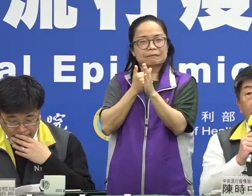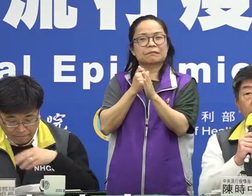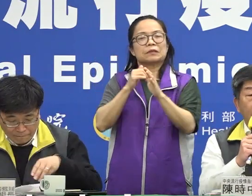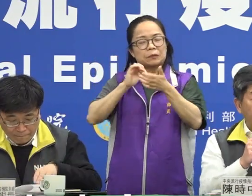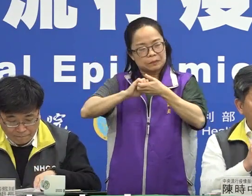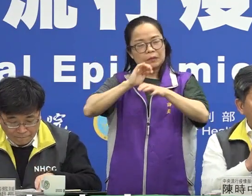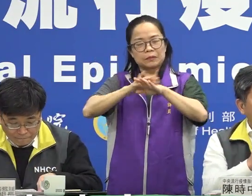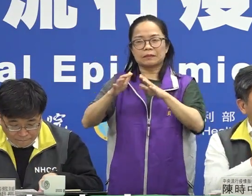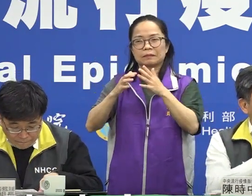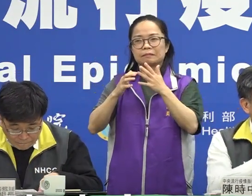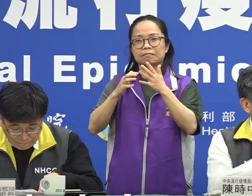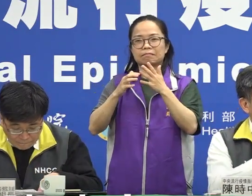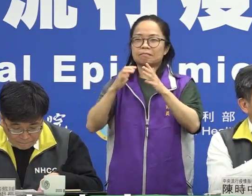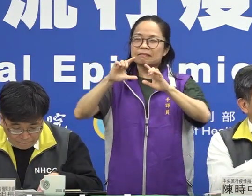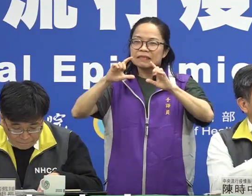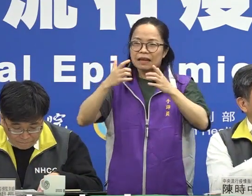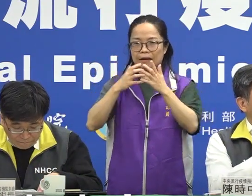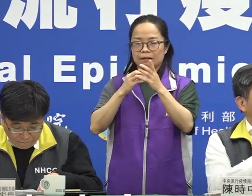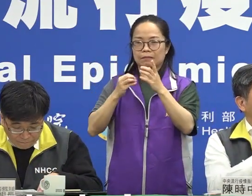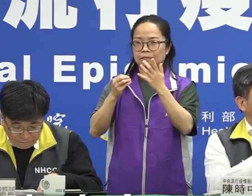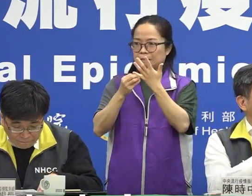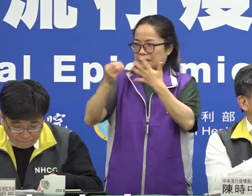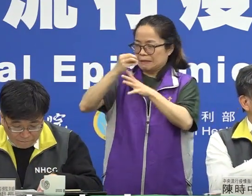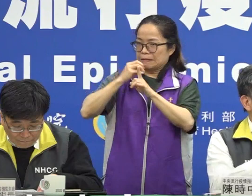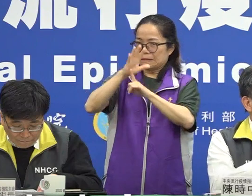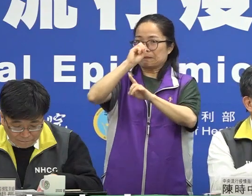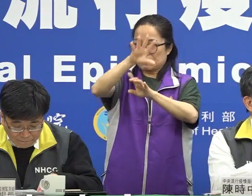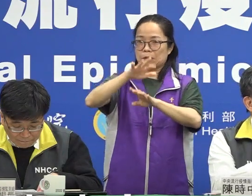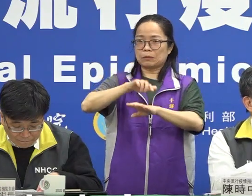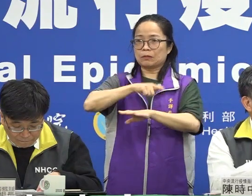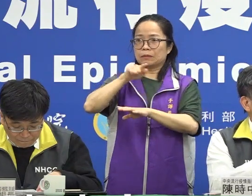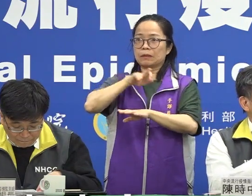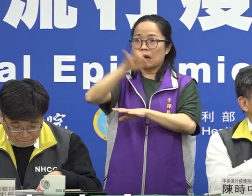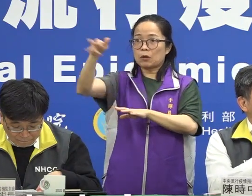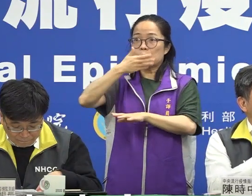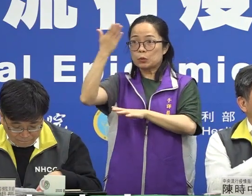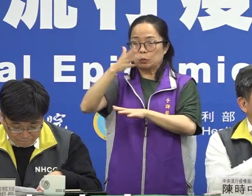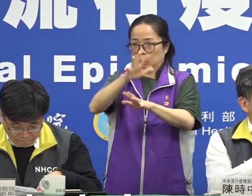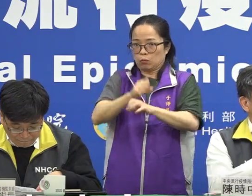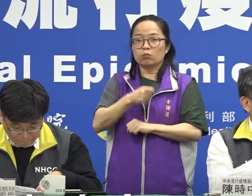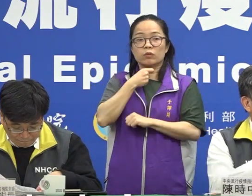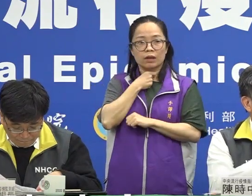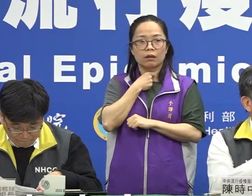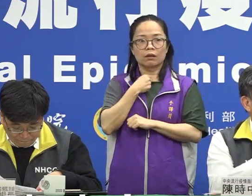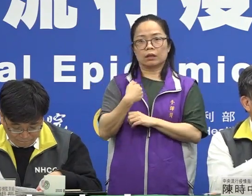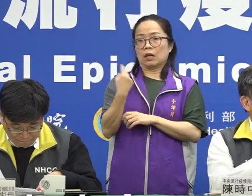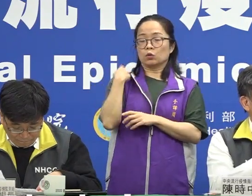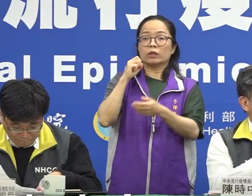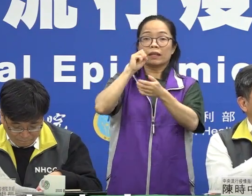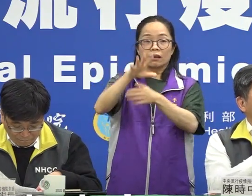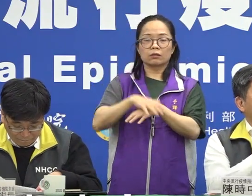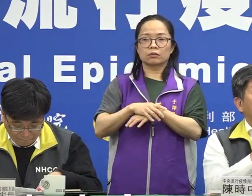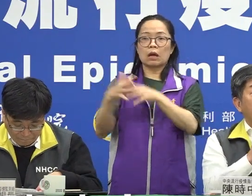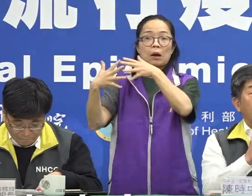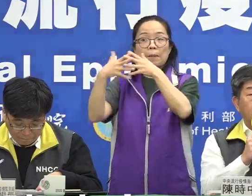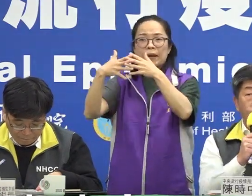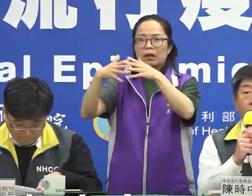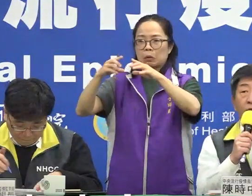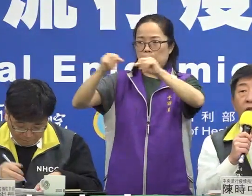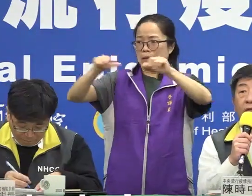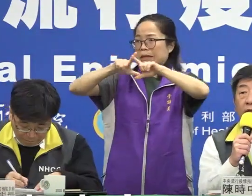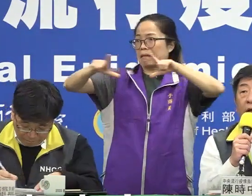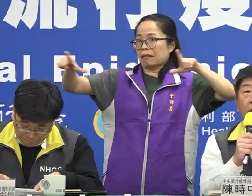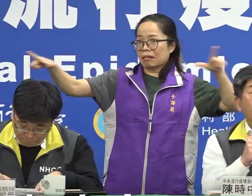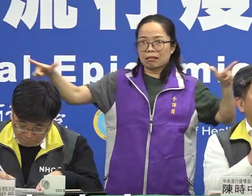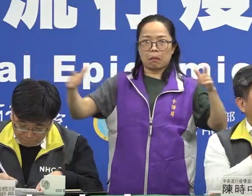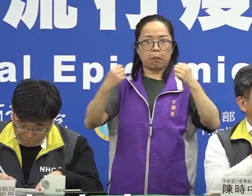定会把它大概升级，然后提醒大家注意。那就如我昨天讲的，我们对美国因为它地区